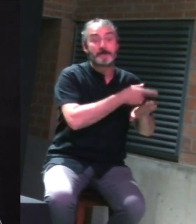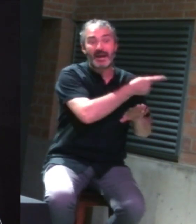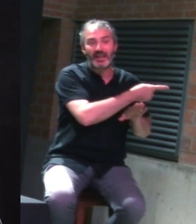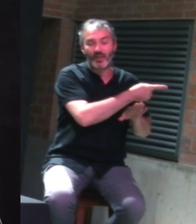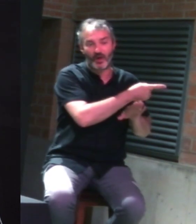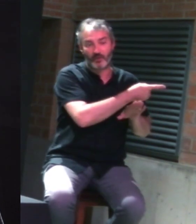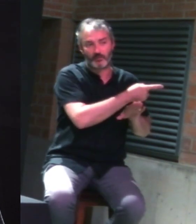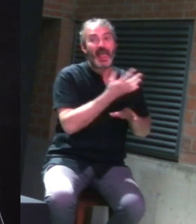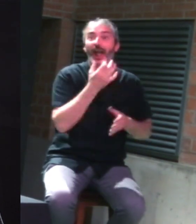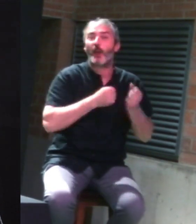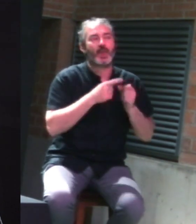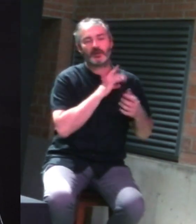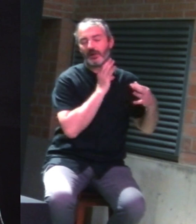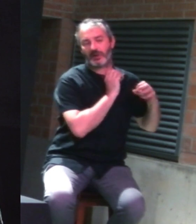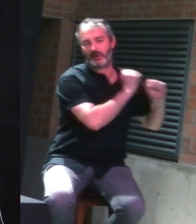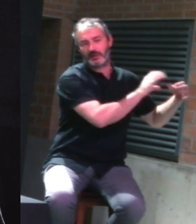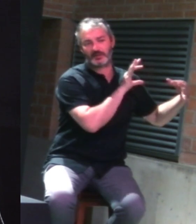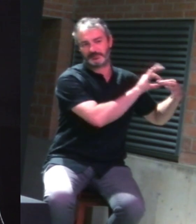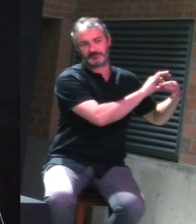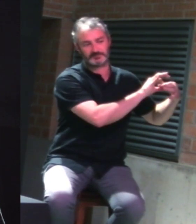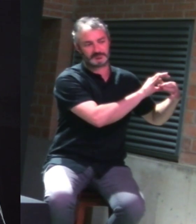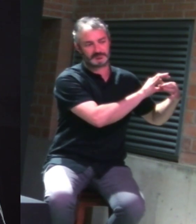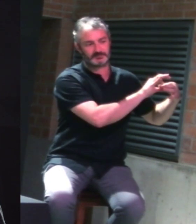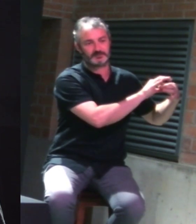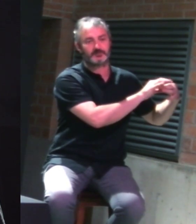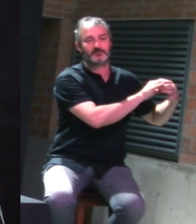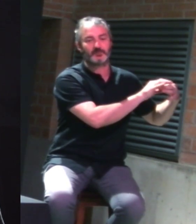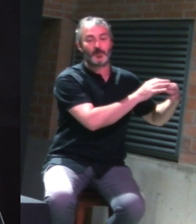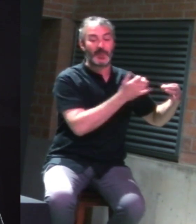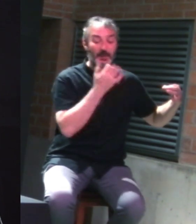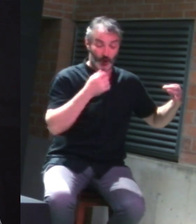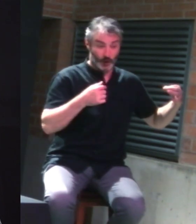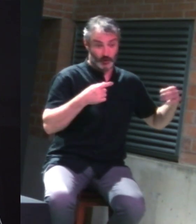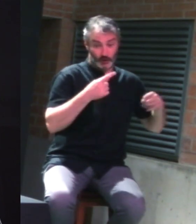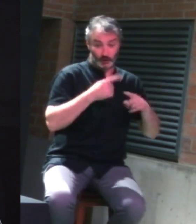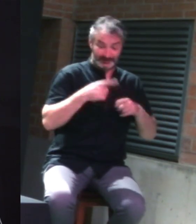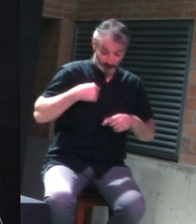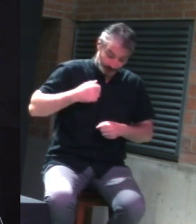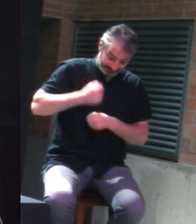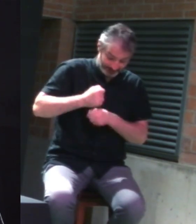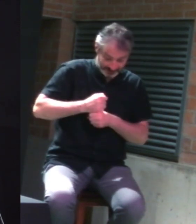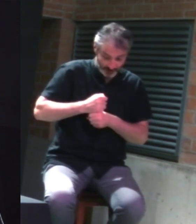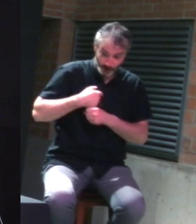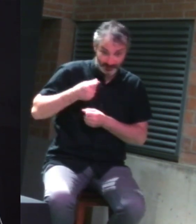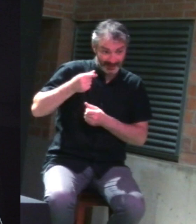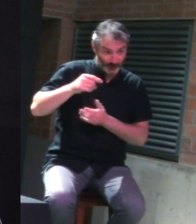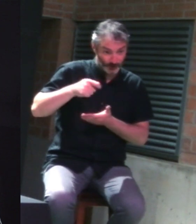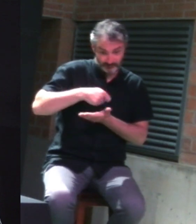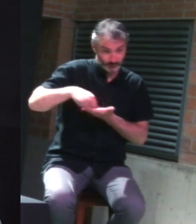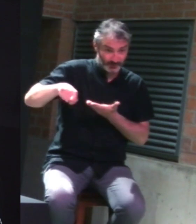totalmente en el terreno económico del marido. Ni siquiera era dueña de los ingresos que generaba su propio